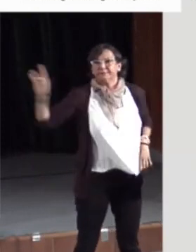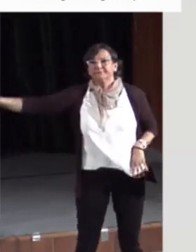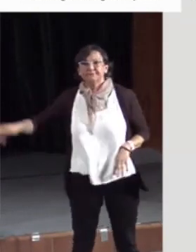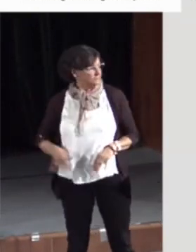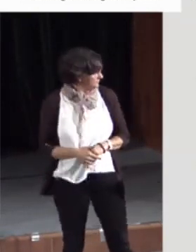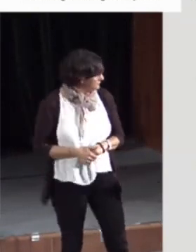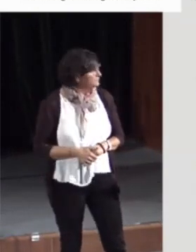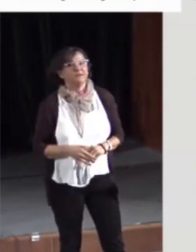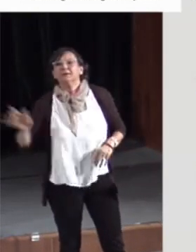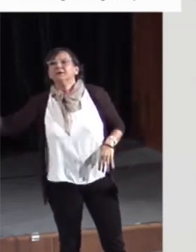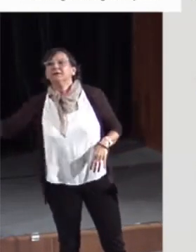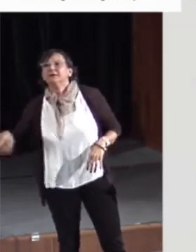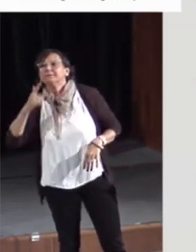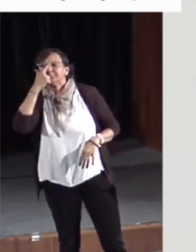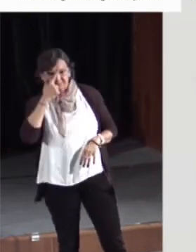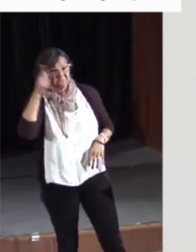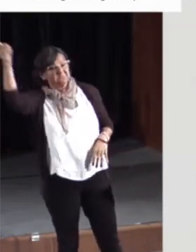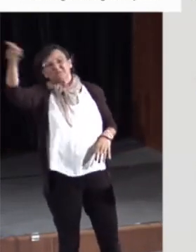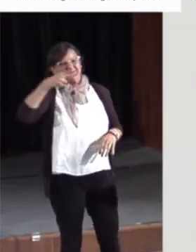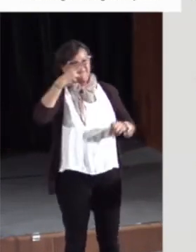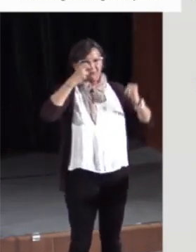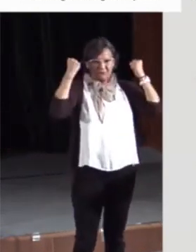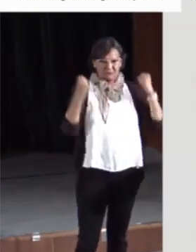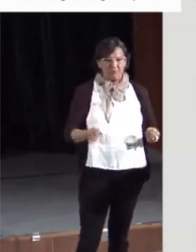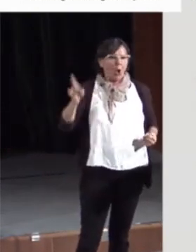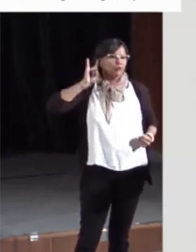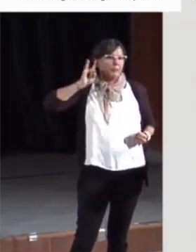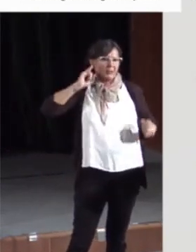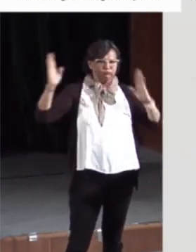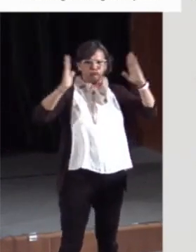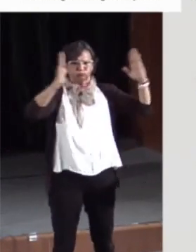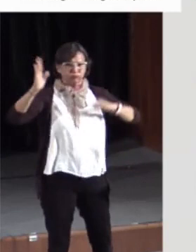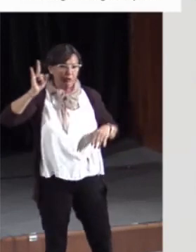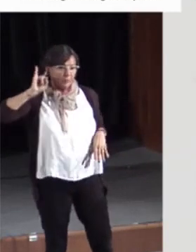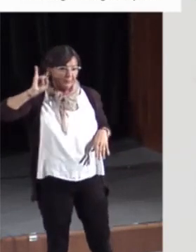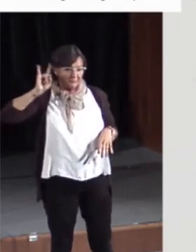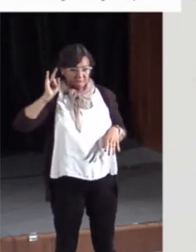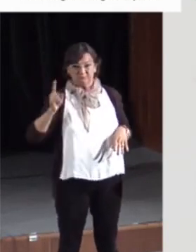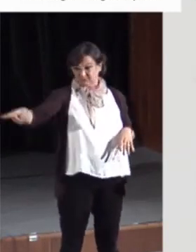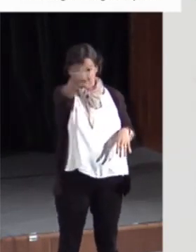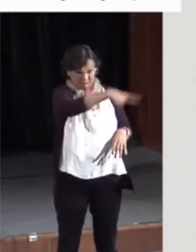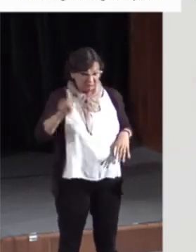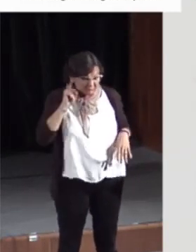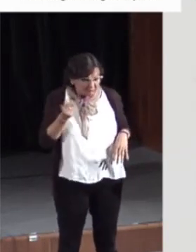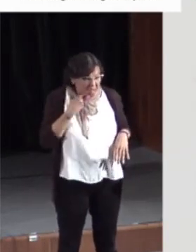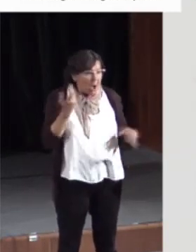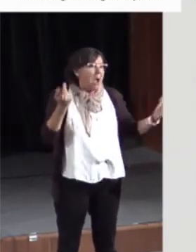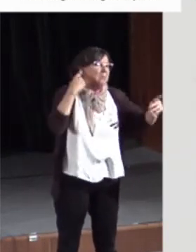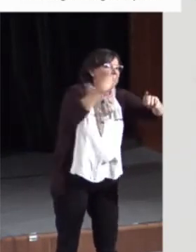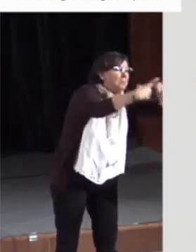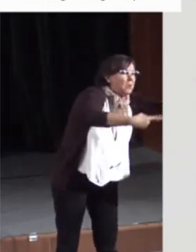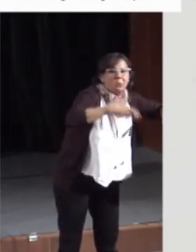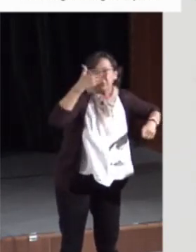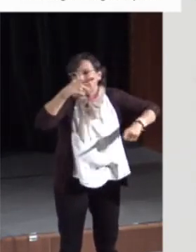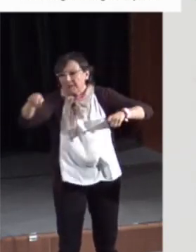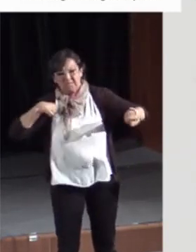todas estas nuevas tendencias es fundamental. Otra cosa que es muy interesante, las onomatopeyas. Sabéis